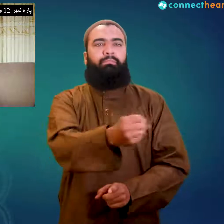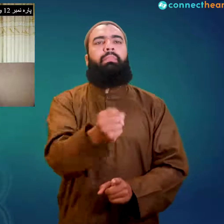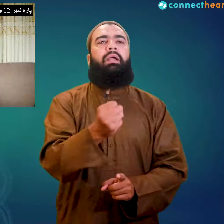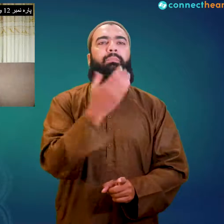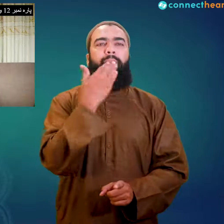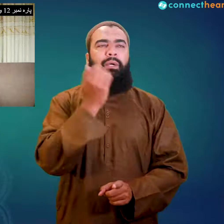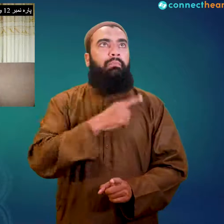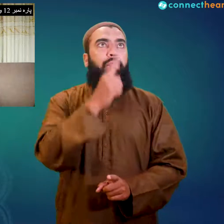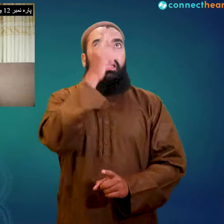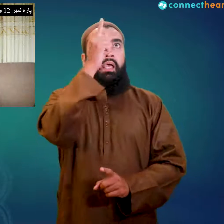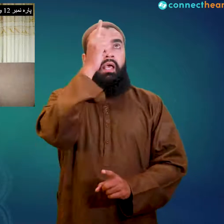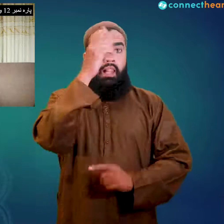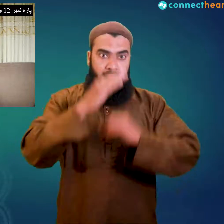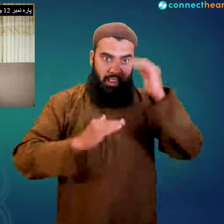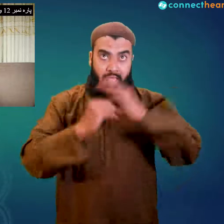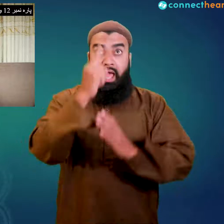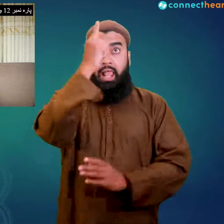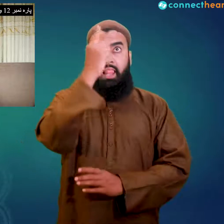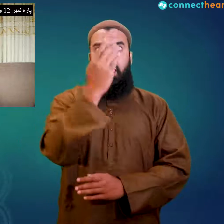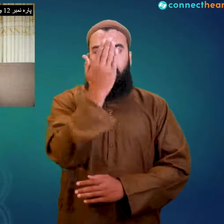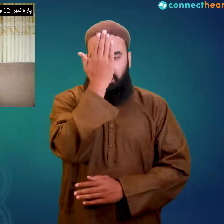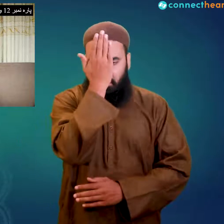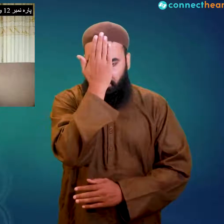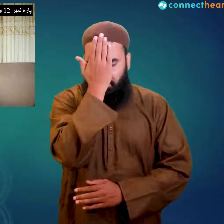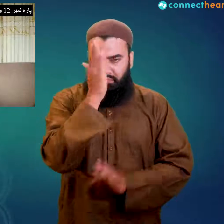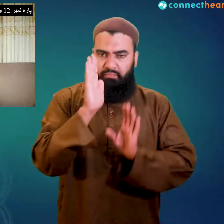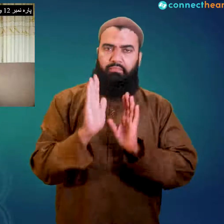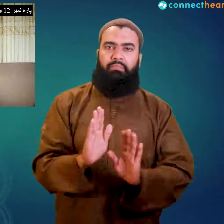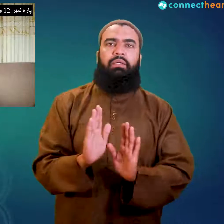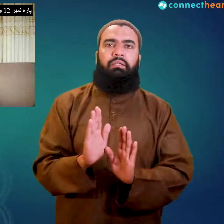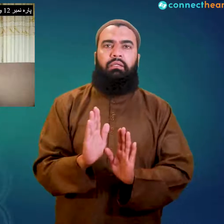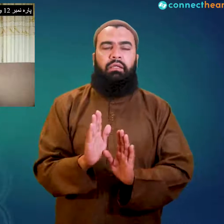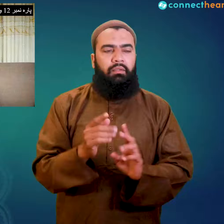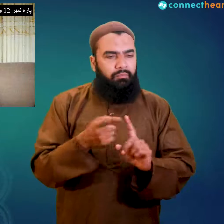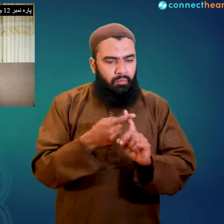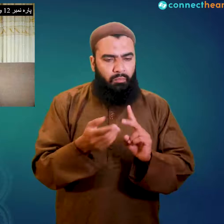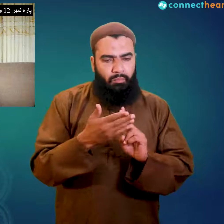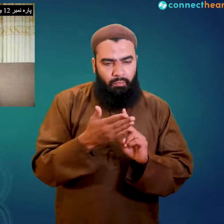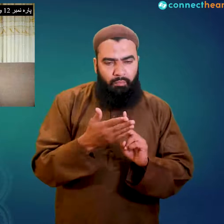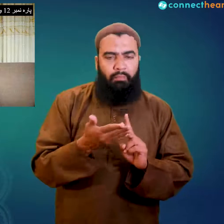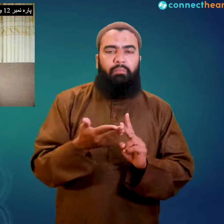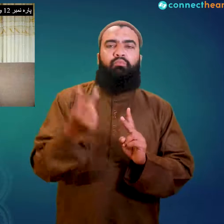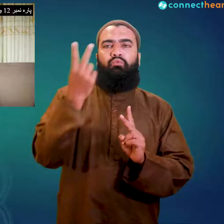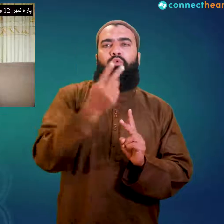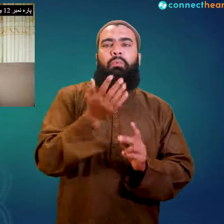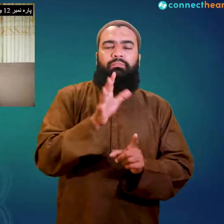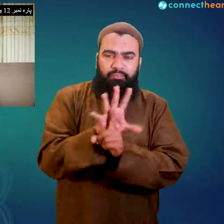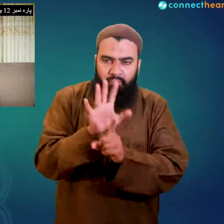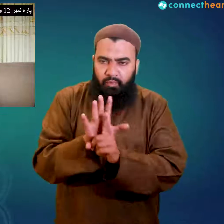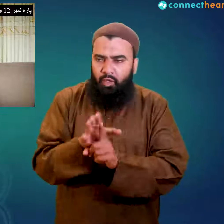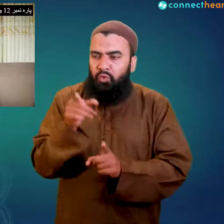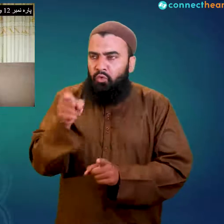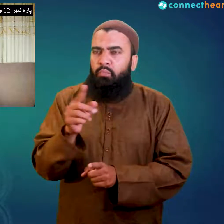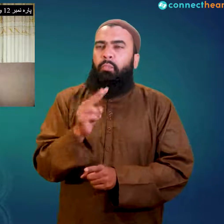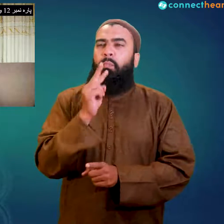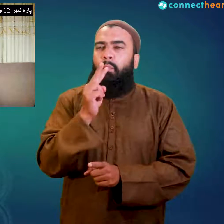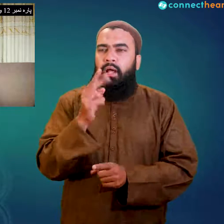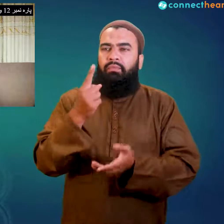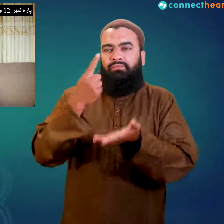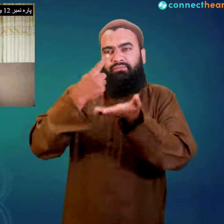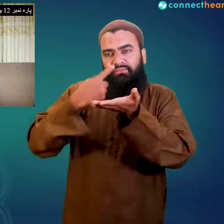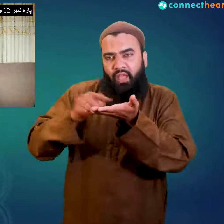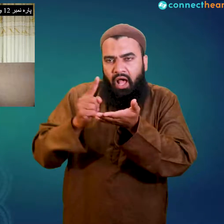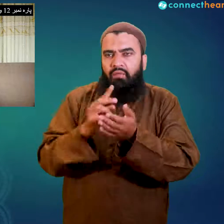جائیں۔ اور یہاں پر خصوصی طور پر ان کی اس برائی کا ذکر فرمایا اس رکوع کے اندر، رکوع